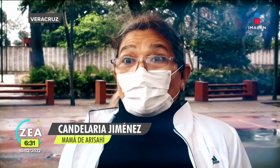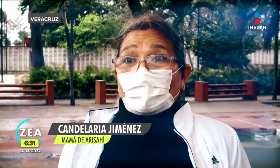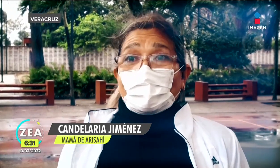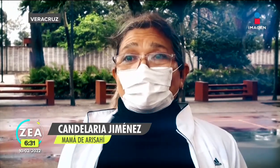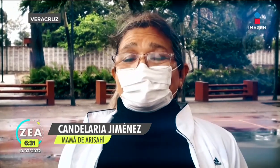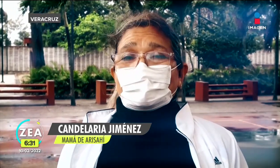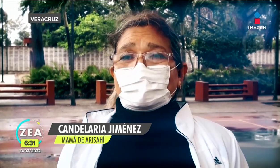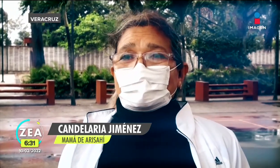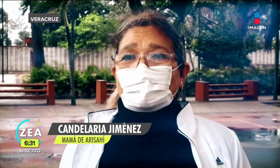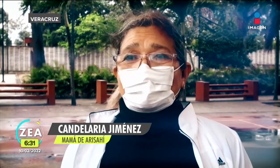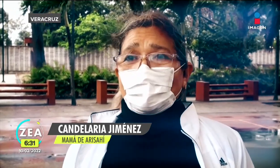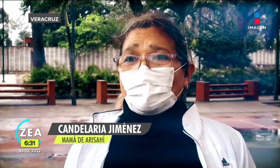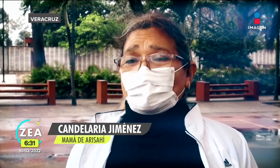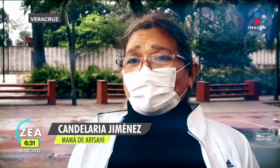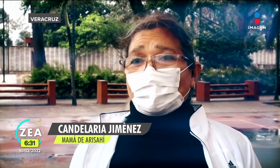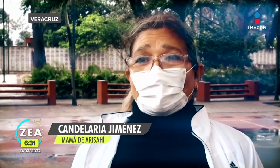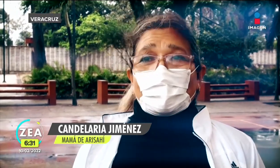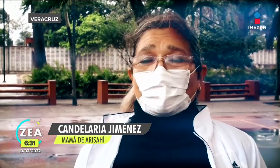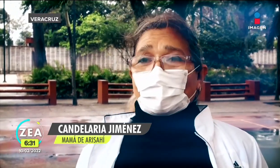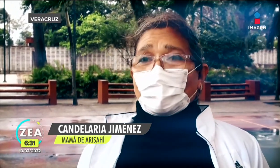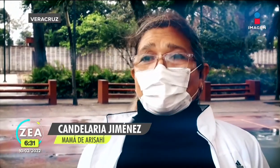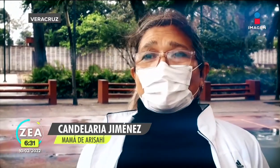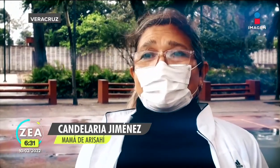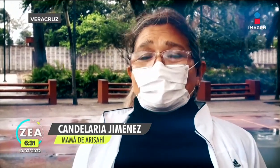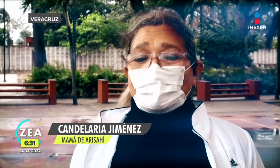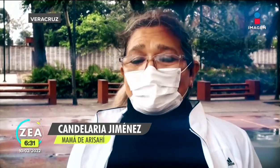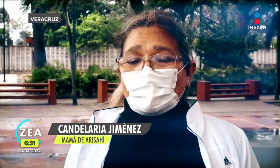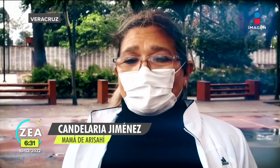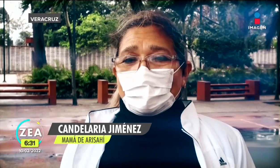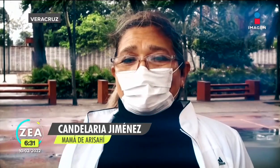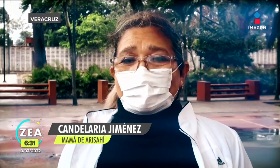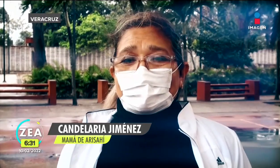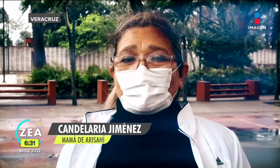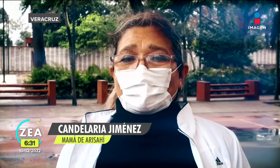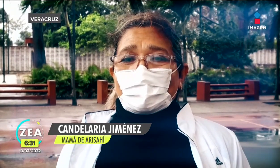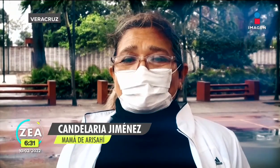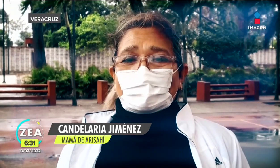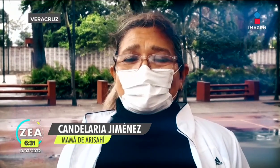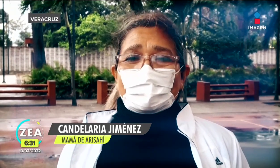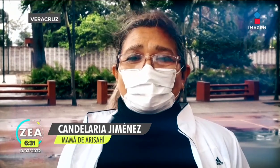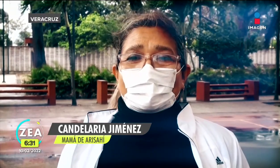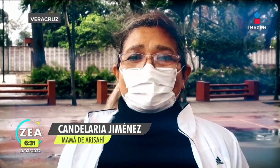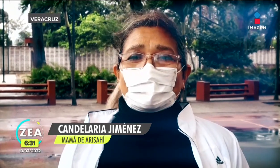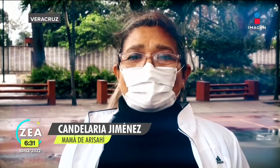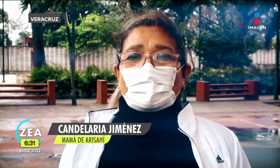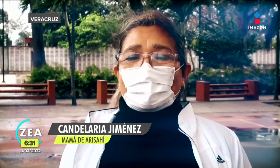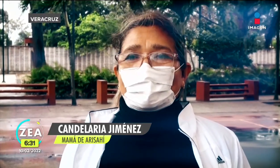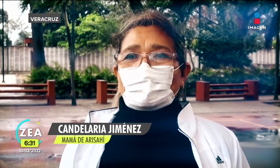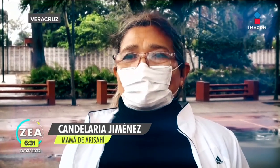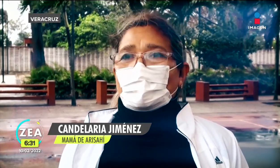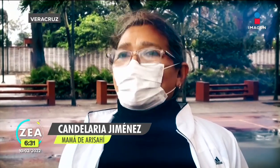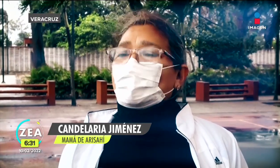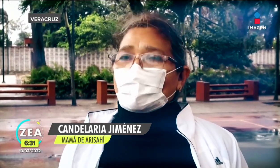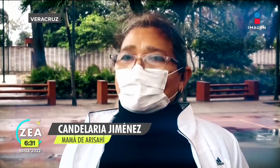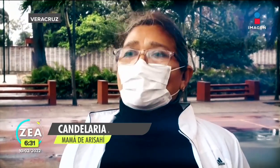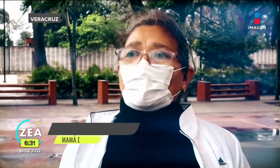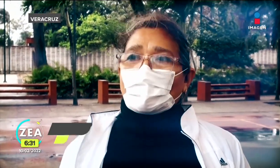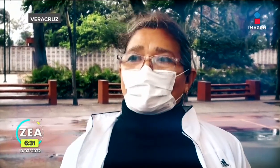disfruta y da lo mejor de ella. Y pues eso es lo que a nosotros como padres de alguna manera nos motiva para seguirla apoyando.